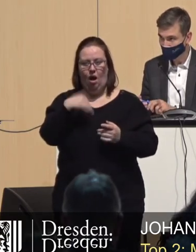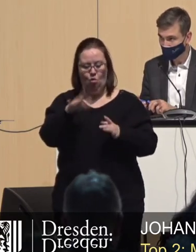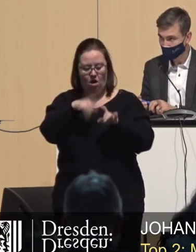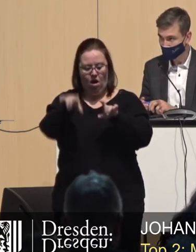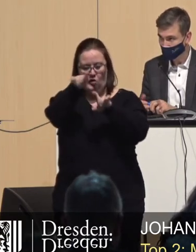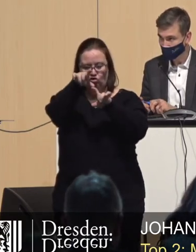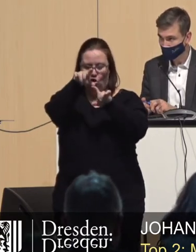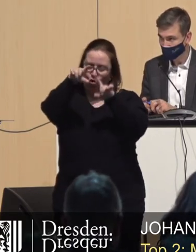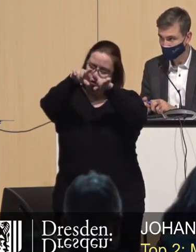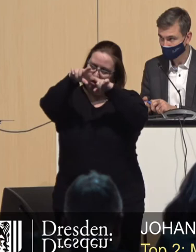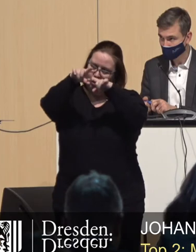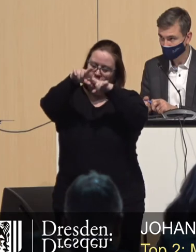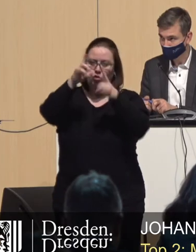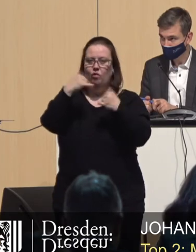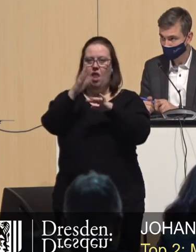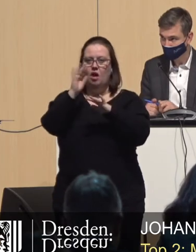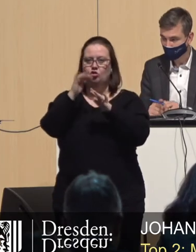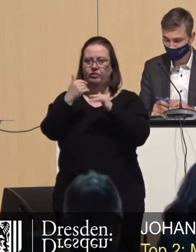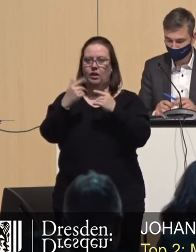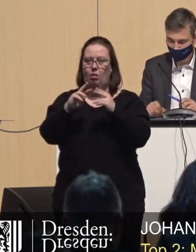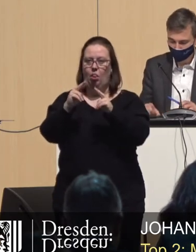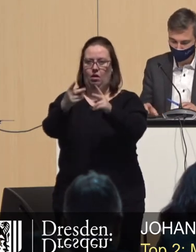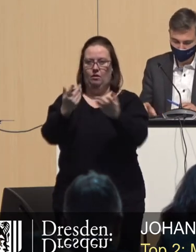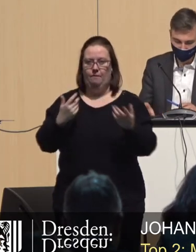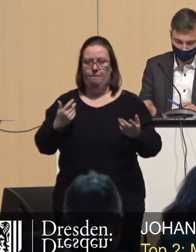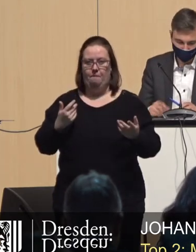nur dazu dient, um diesen Stau vielleicht etwas mehr abzuarbeiten.